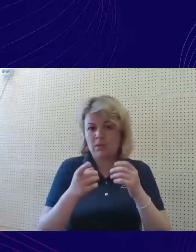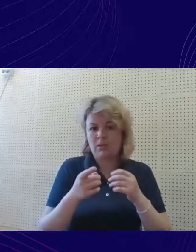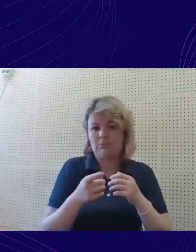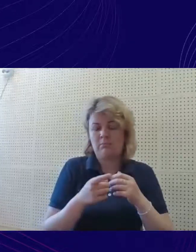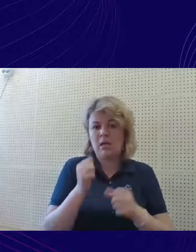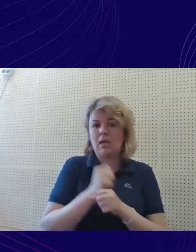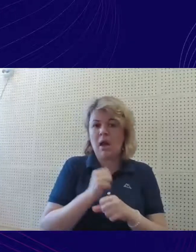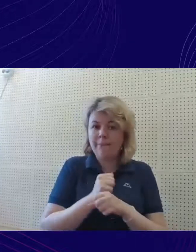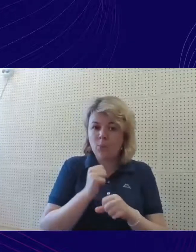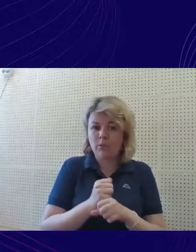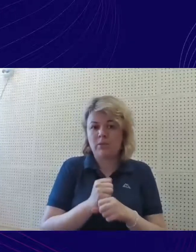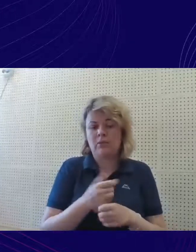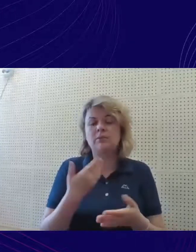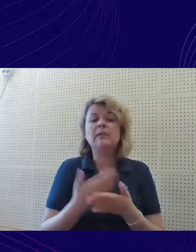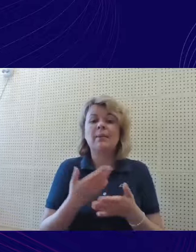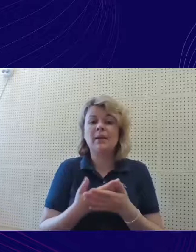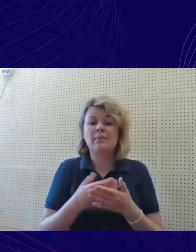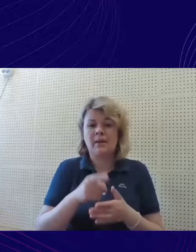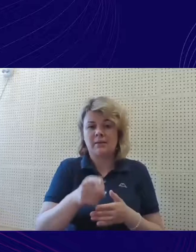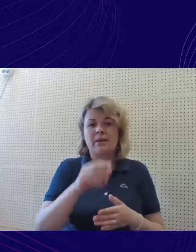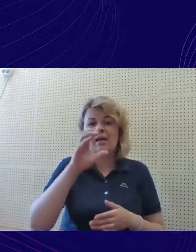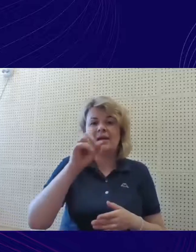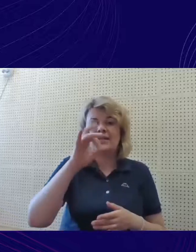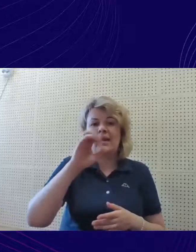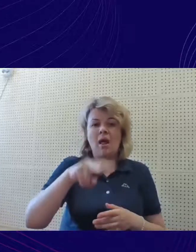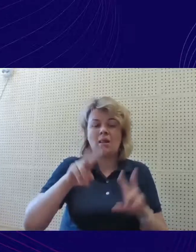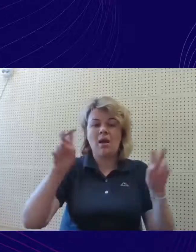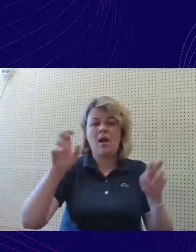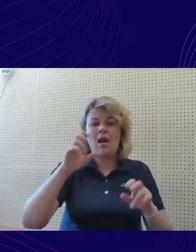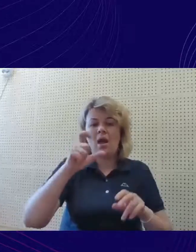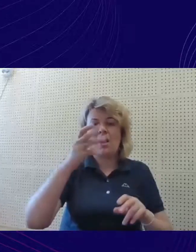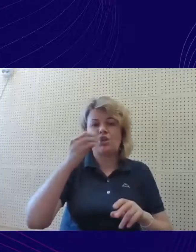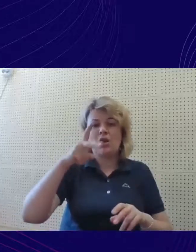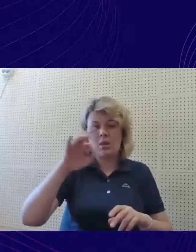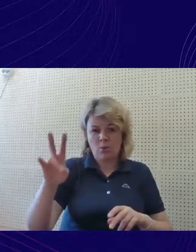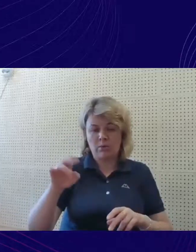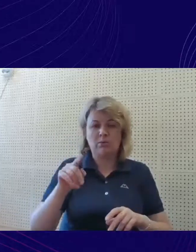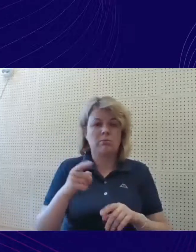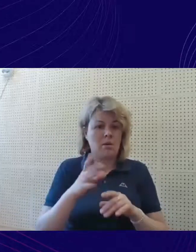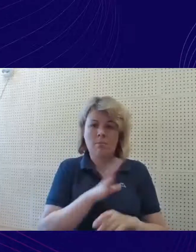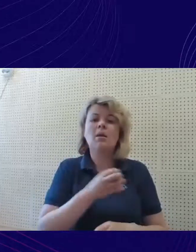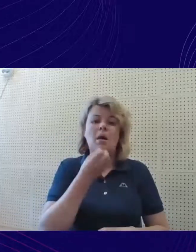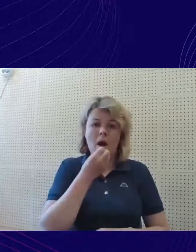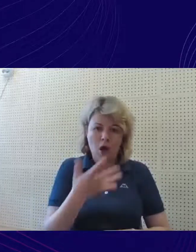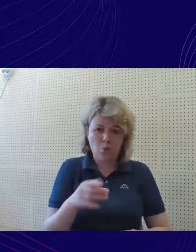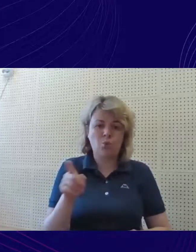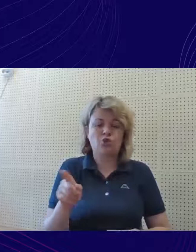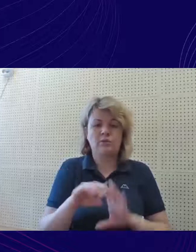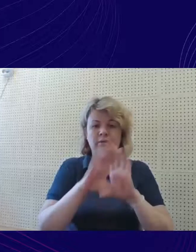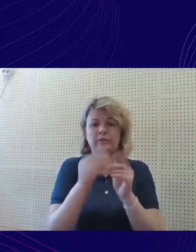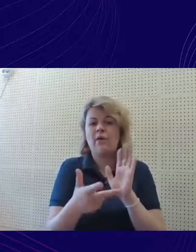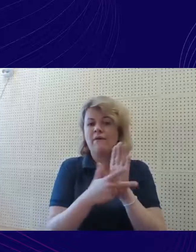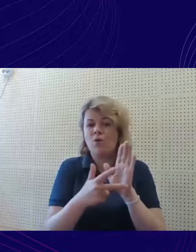какие-то работы. Вот, например, в сериале «Эшелон», который был хороший, 8